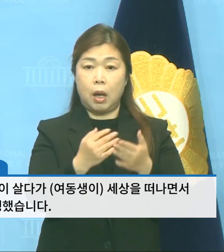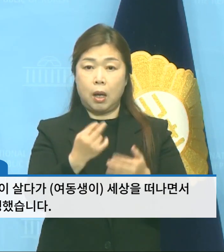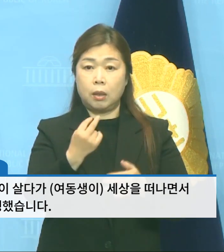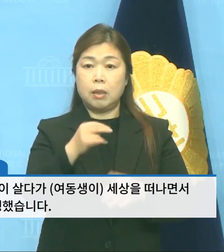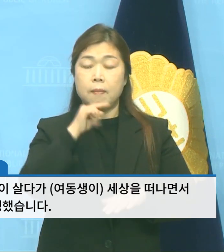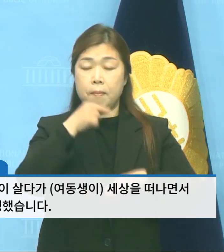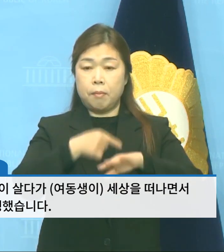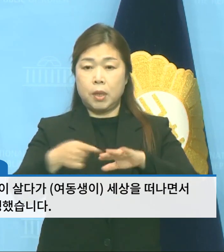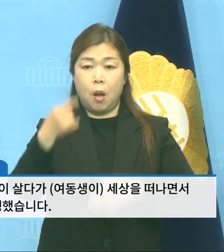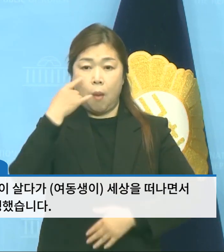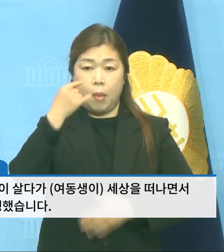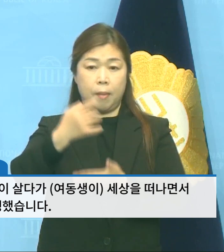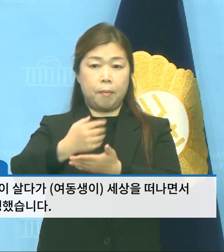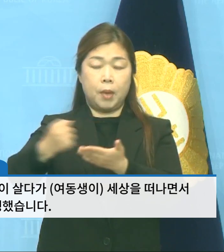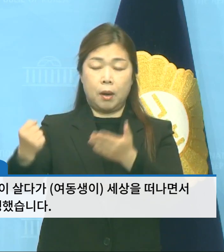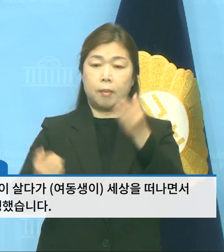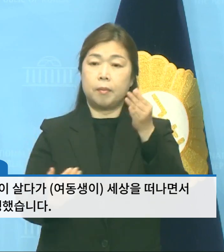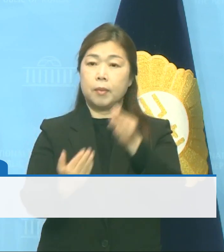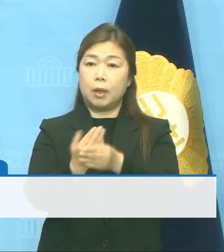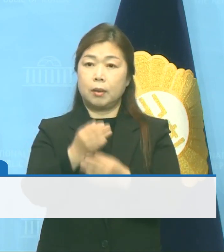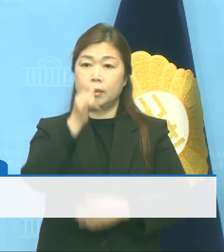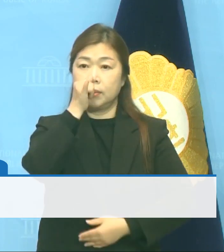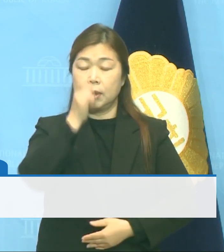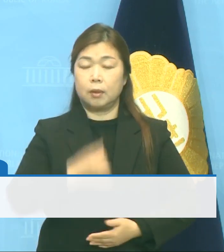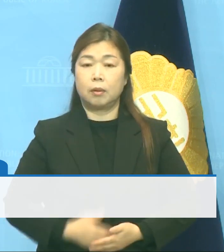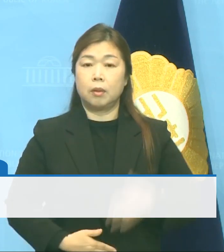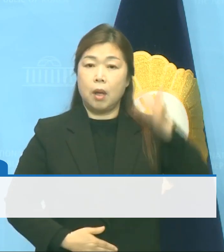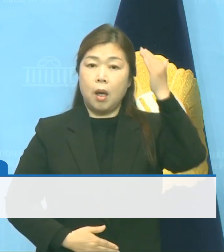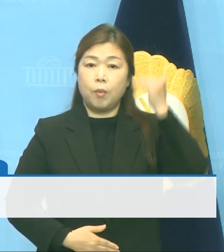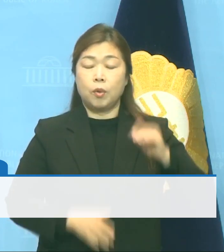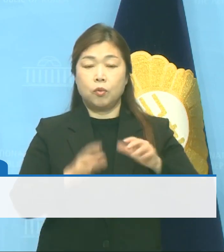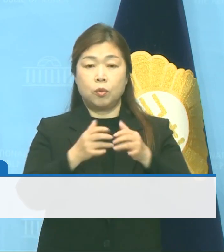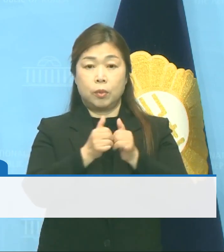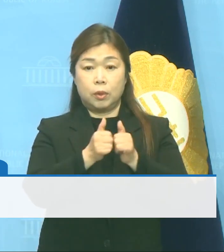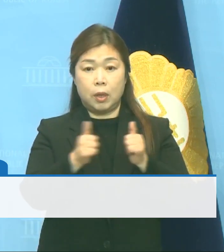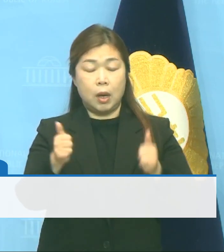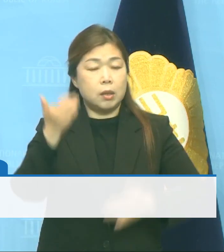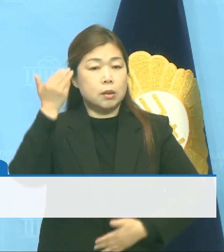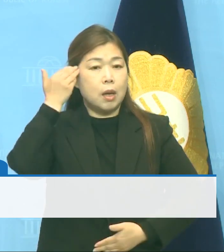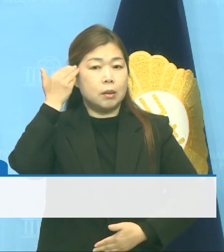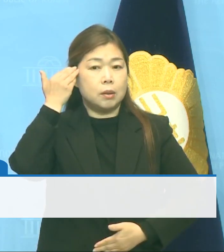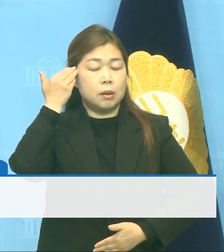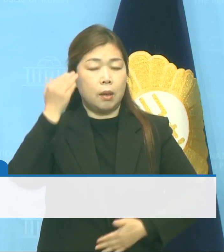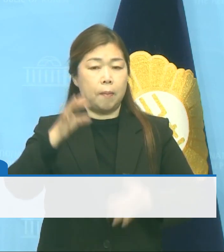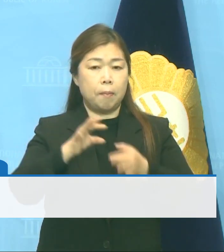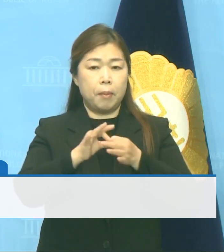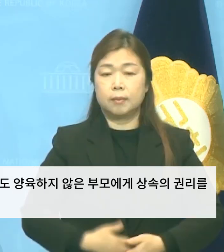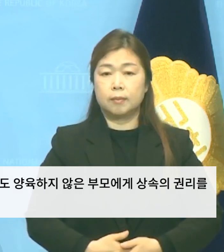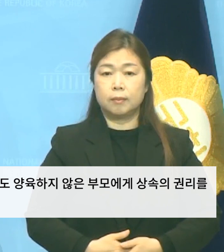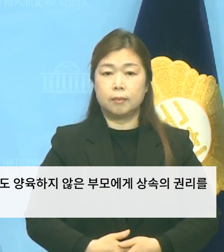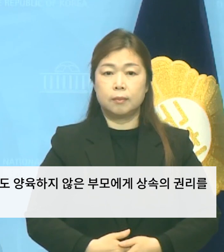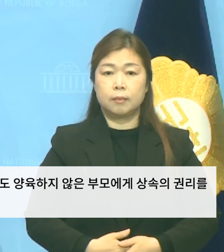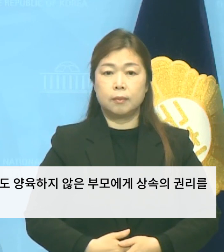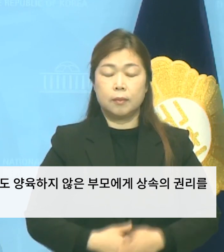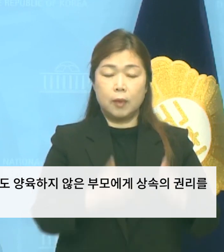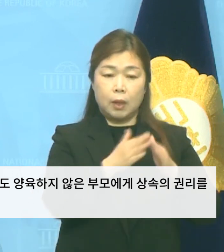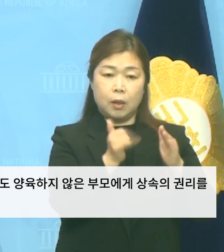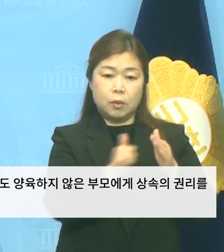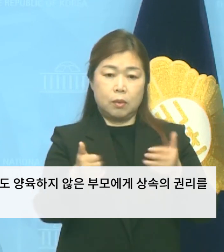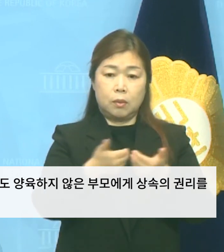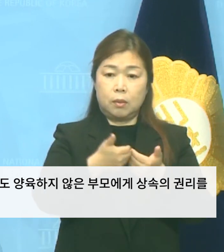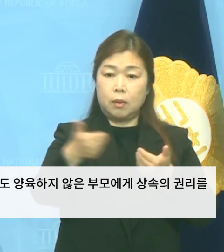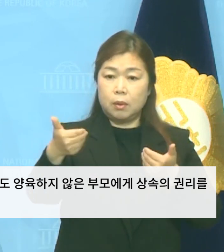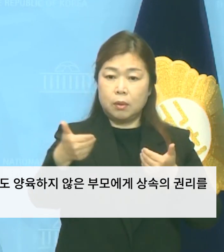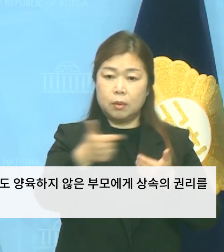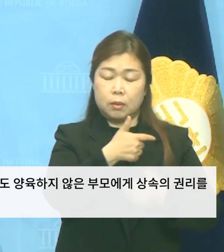가져가는 사건이 발생했습니다. 대한민국 국민의 상식에 어긋나는 일입니다. 가족을 잃은 큰